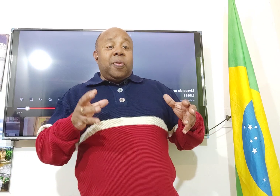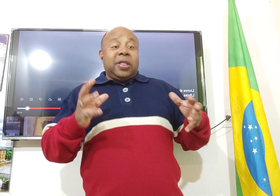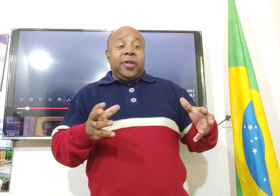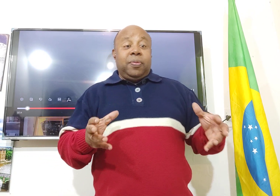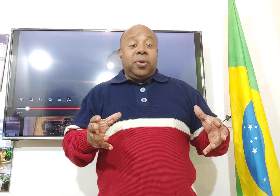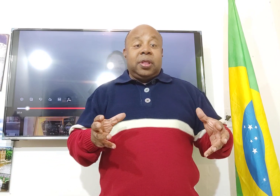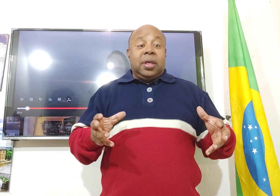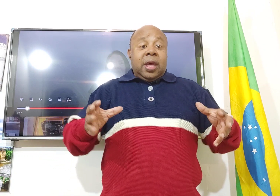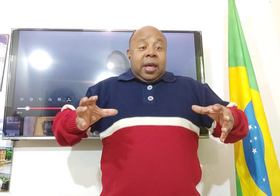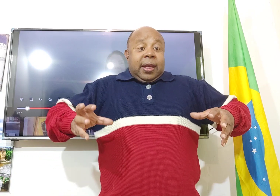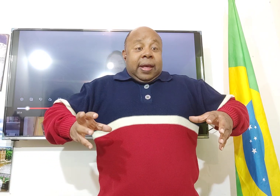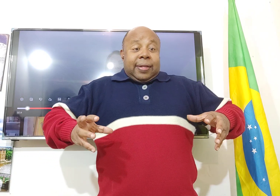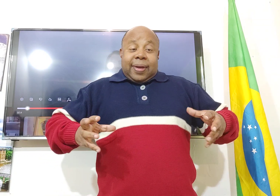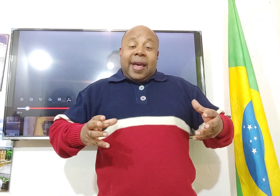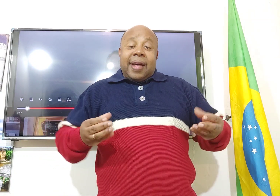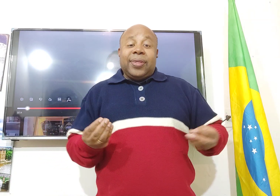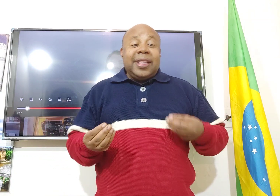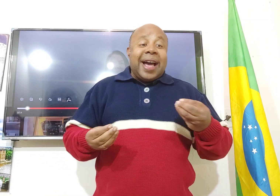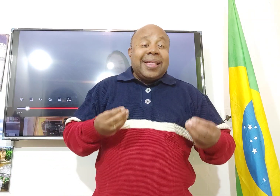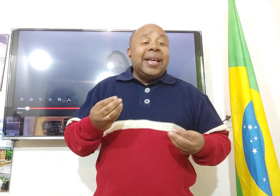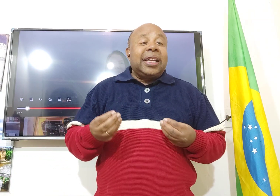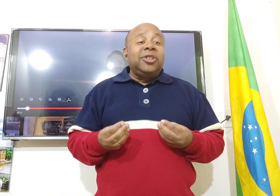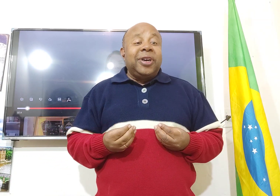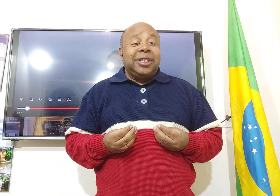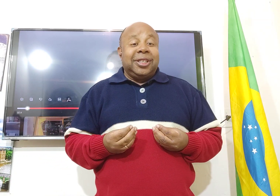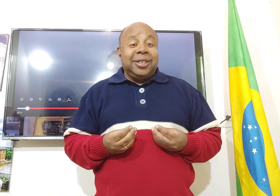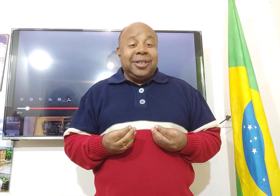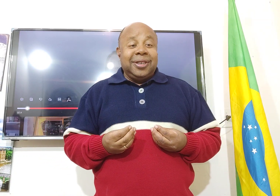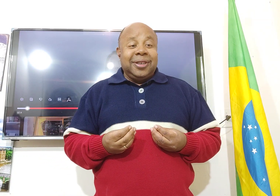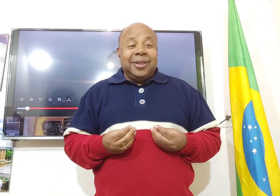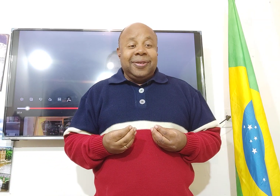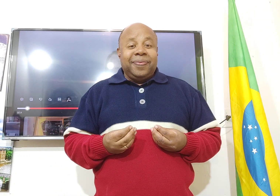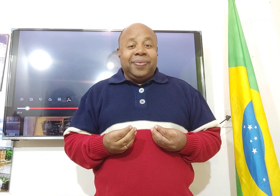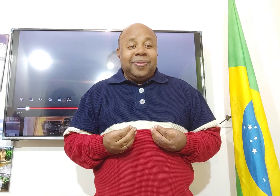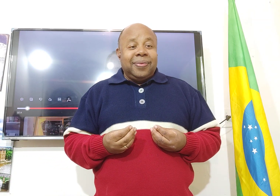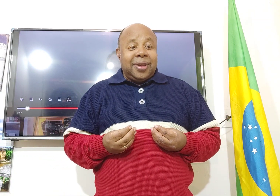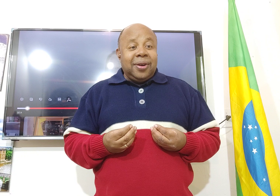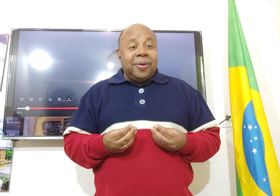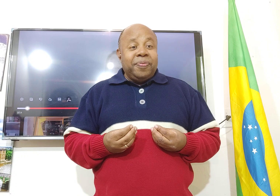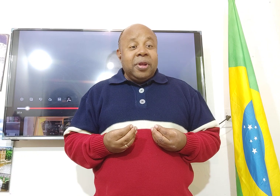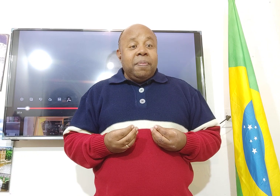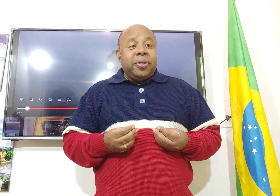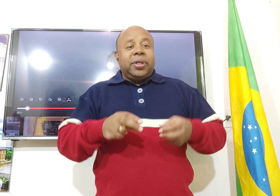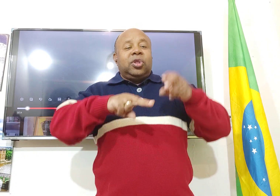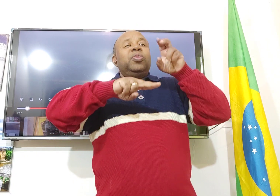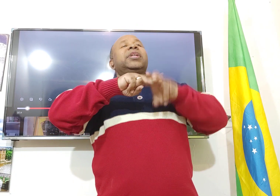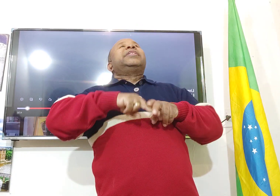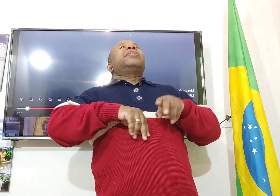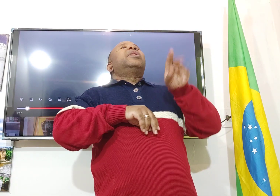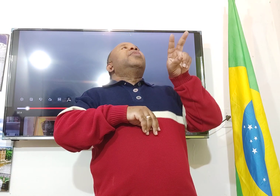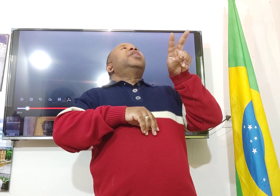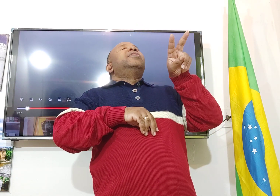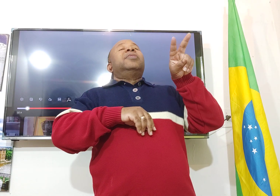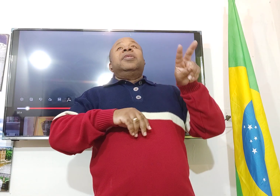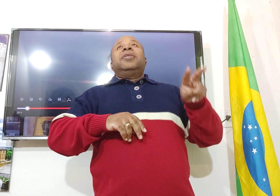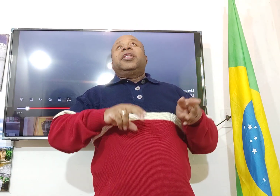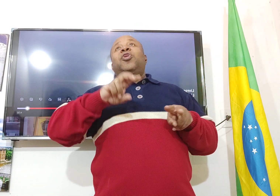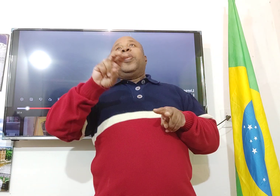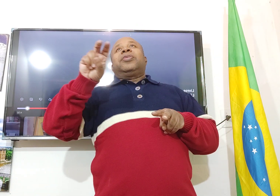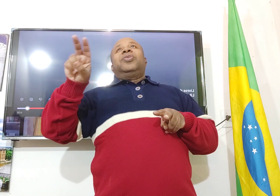começa a fazer muitos... Os sinais, ele é cativante. Entendeu? A pessoa está todo mundo sentado lá olhando. Vai ter o pastor